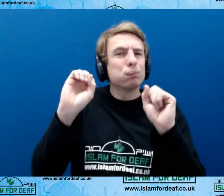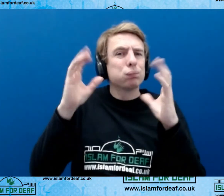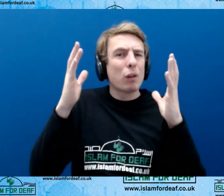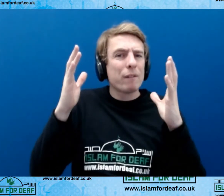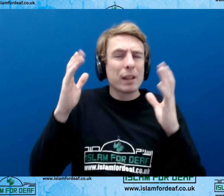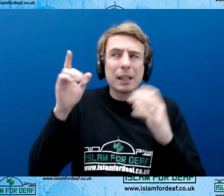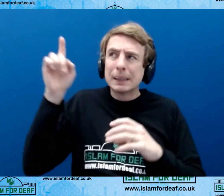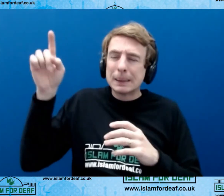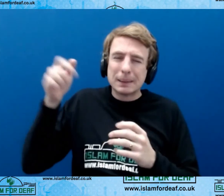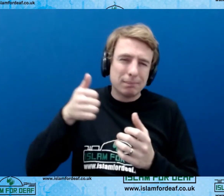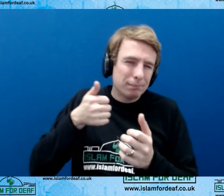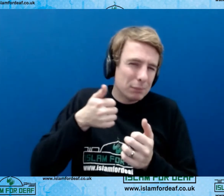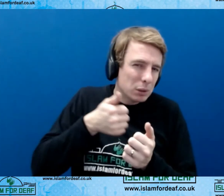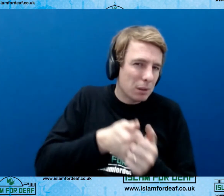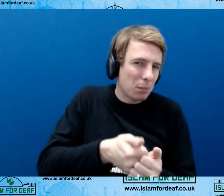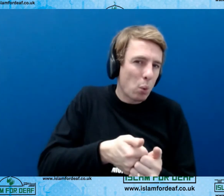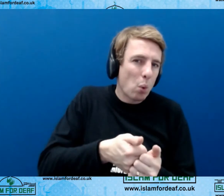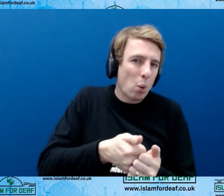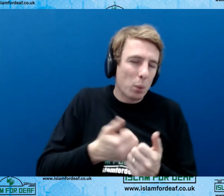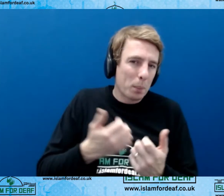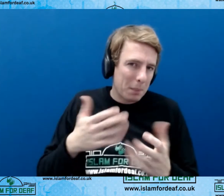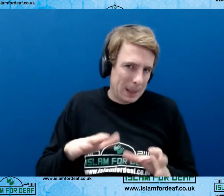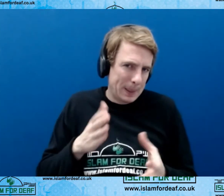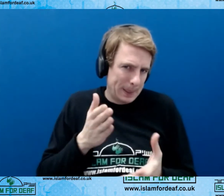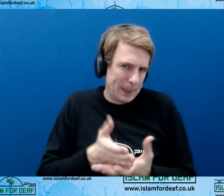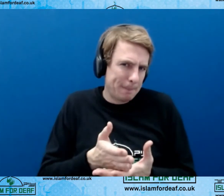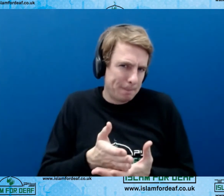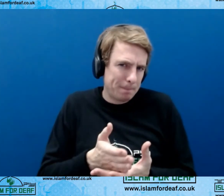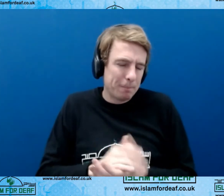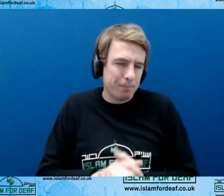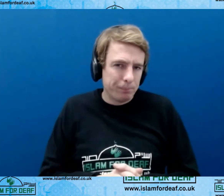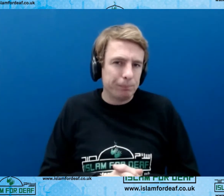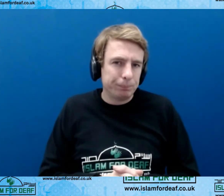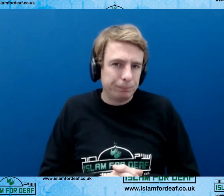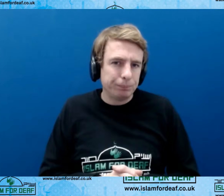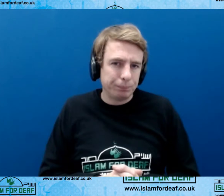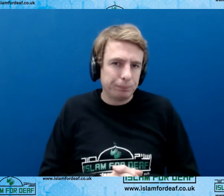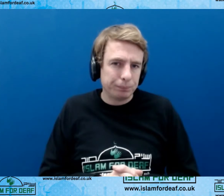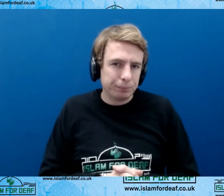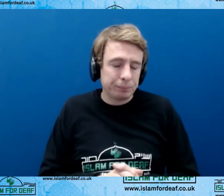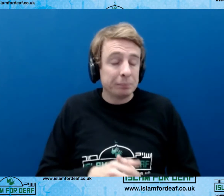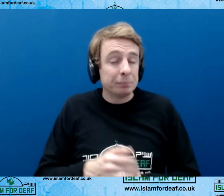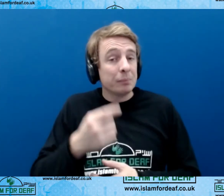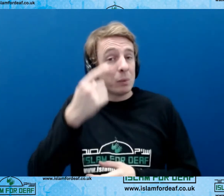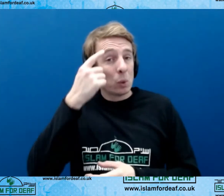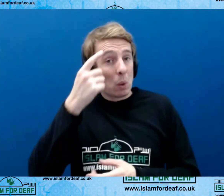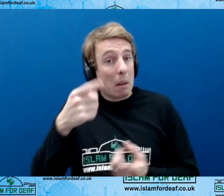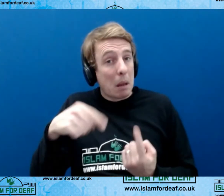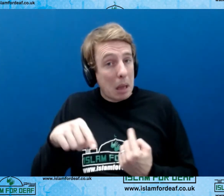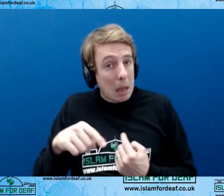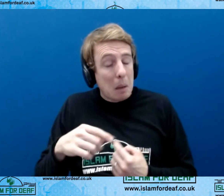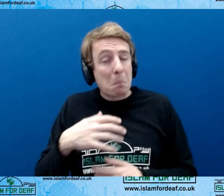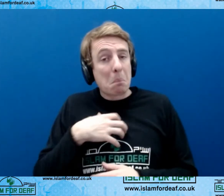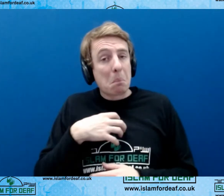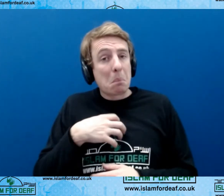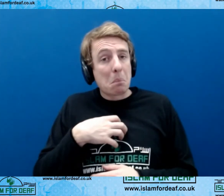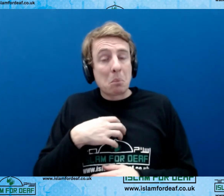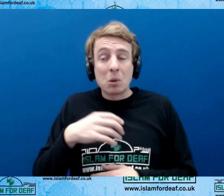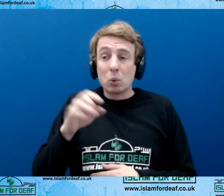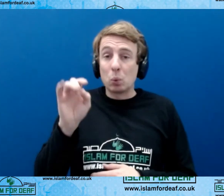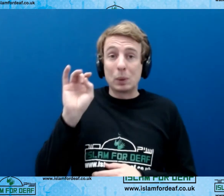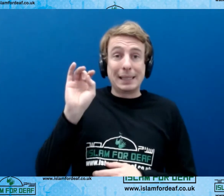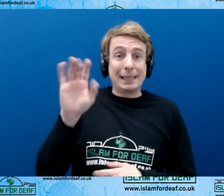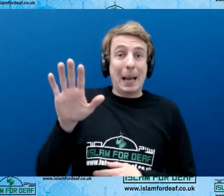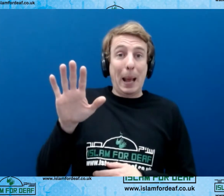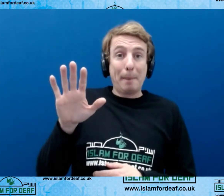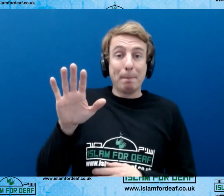هو محمد صلى الله عليه وسلم. And to think that this religion, it began from one individual, Muhammad, peace and